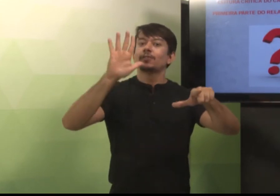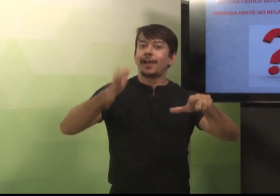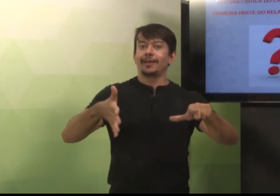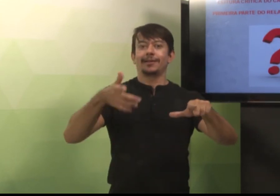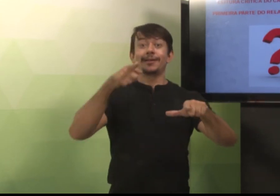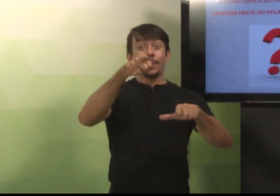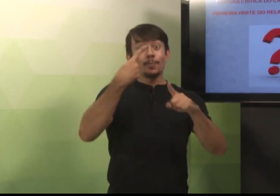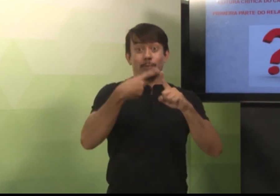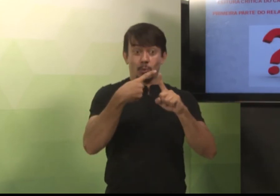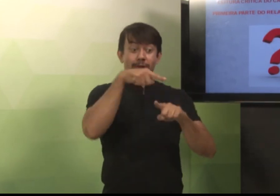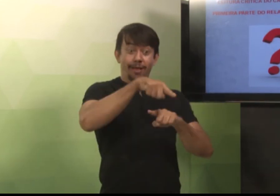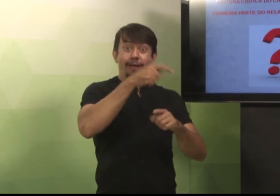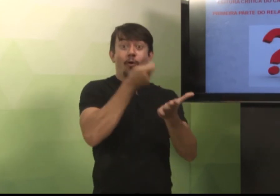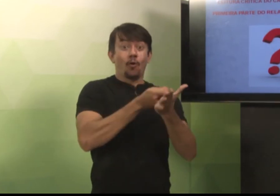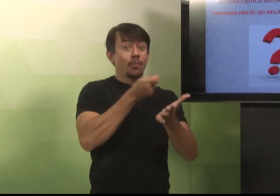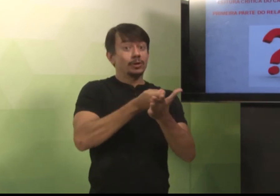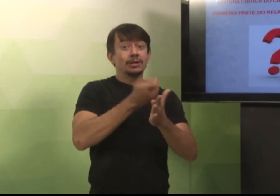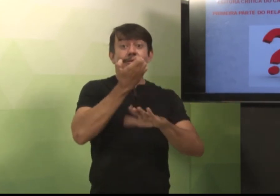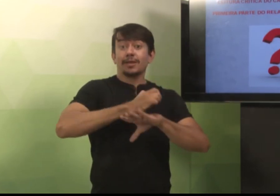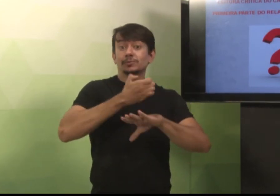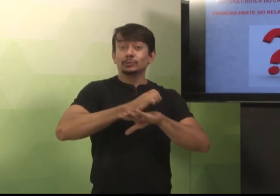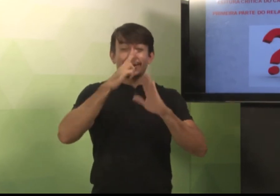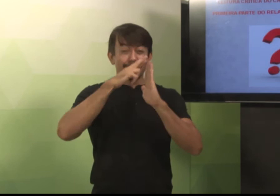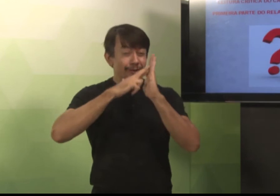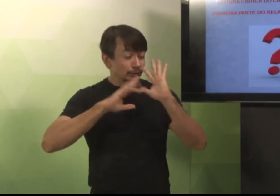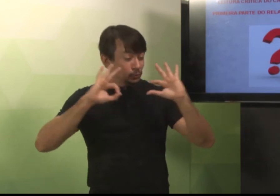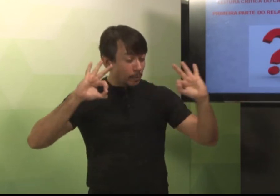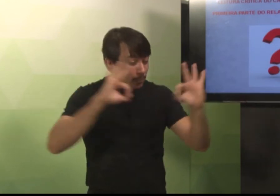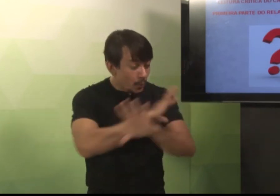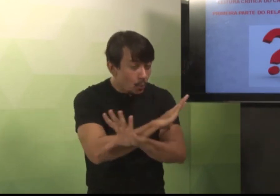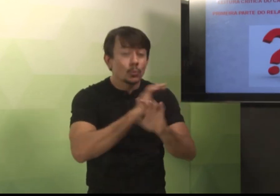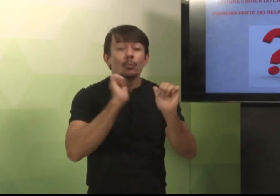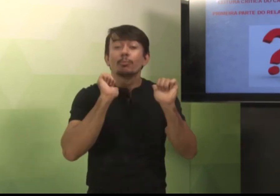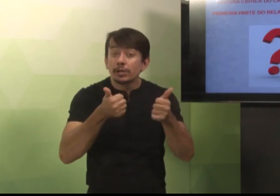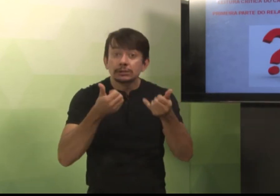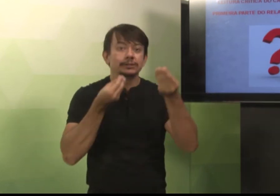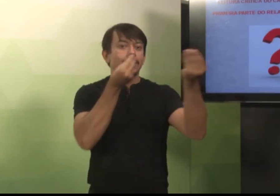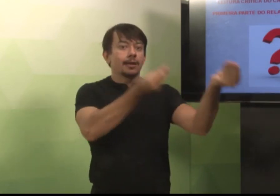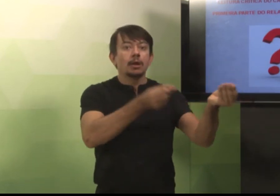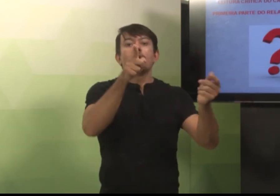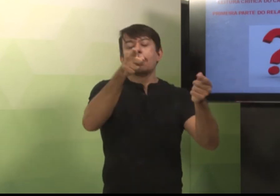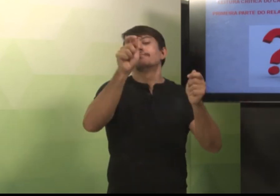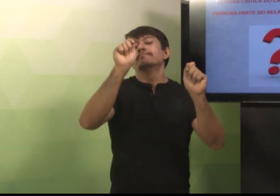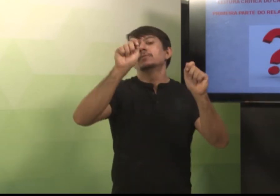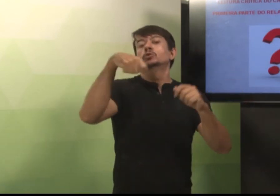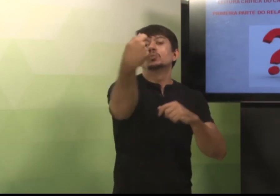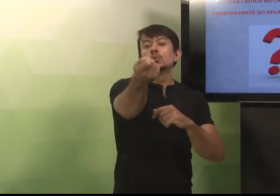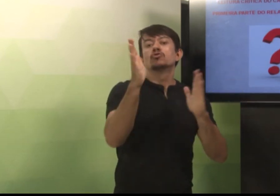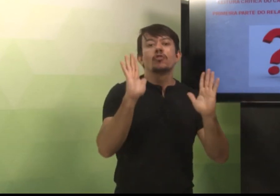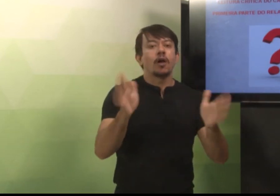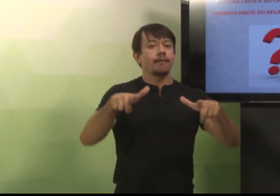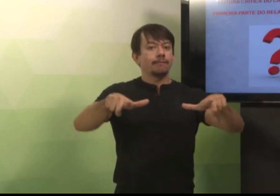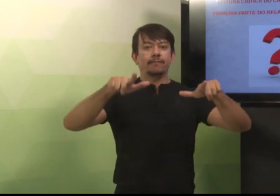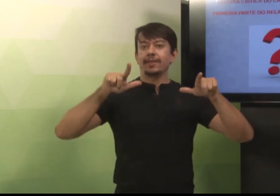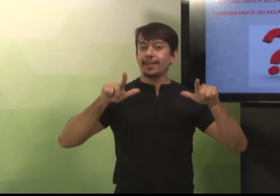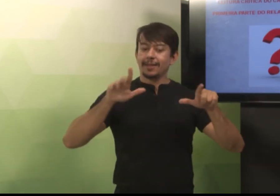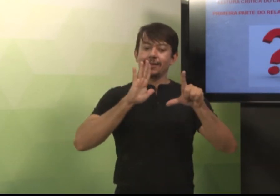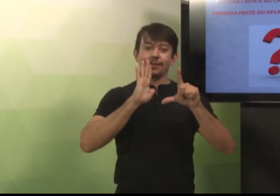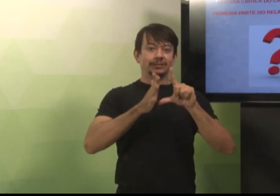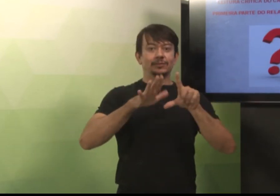automaticamente já poderão se formar, receber a sua certificação. O estágio ele é obrigatório e você deve entregá-lo